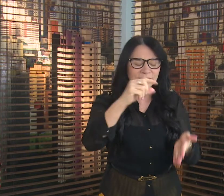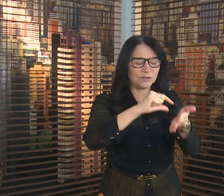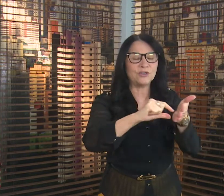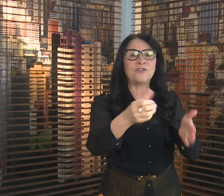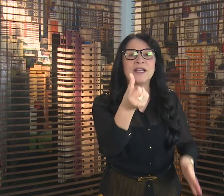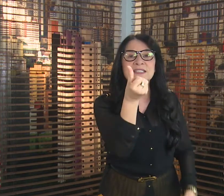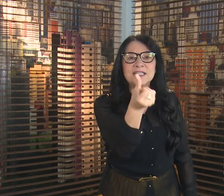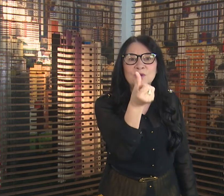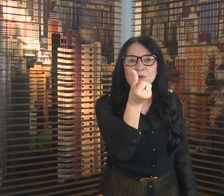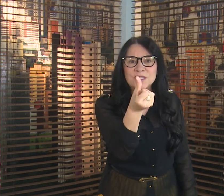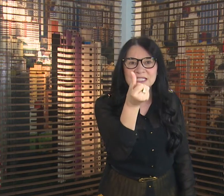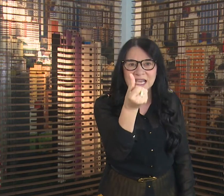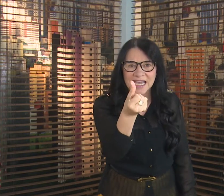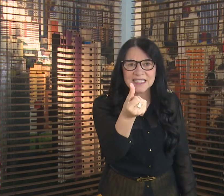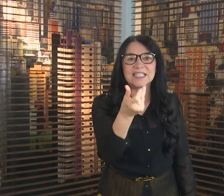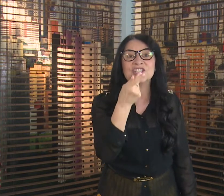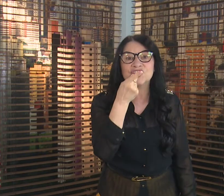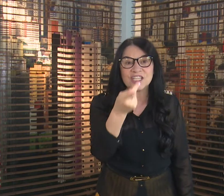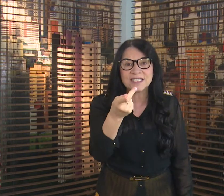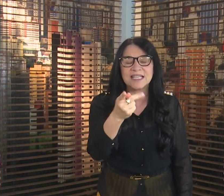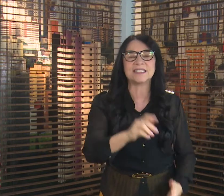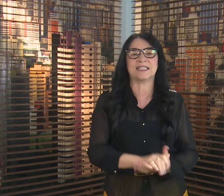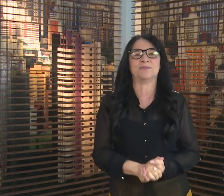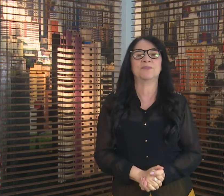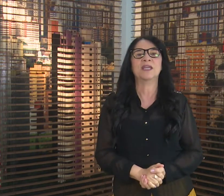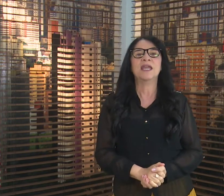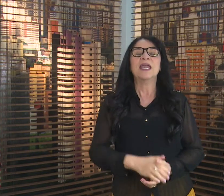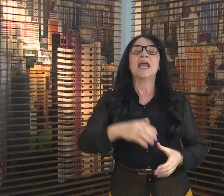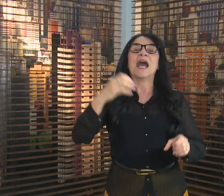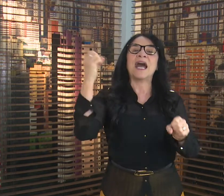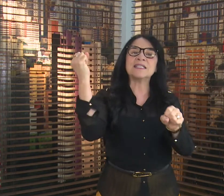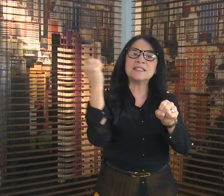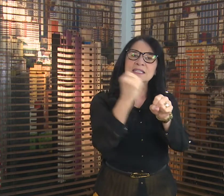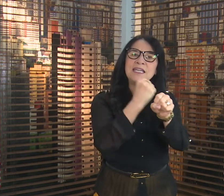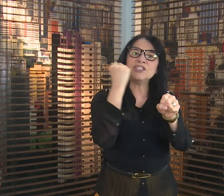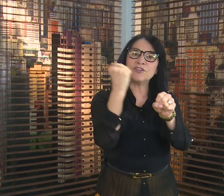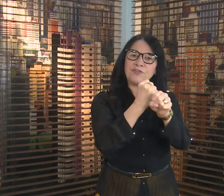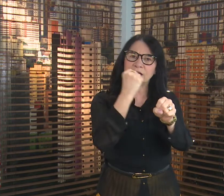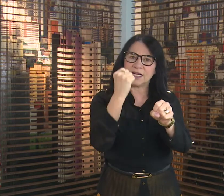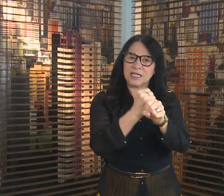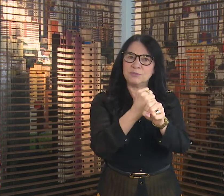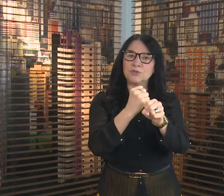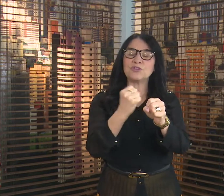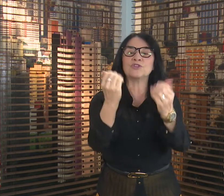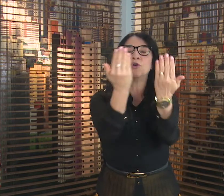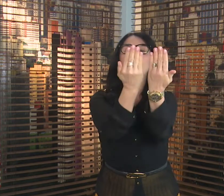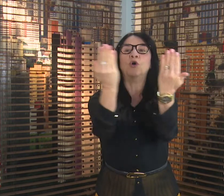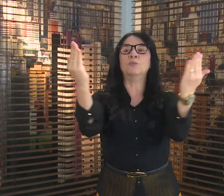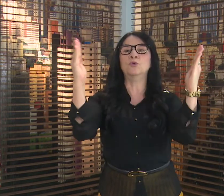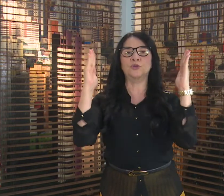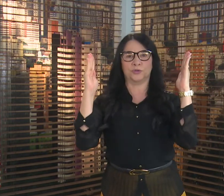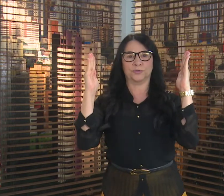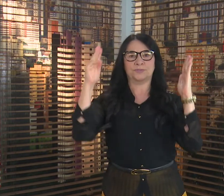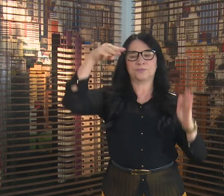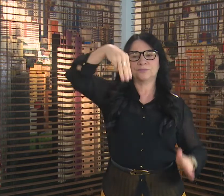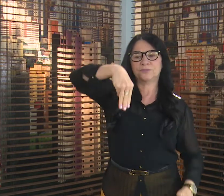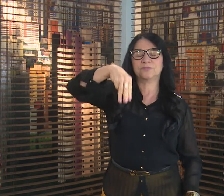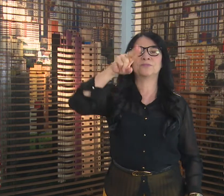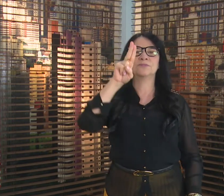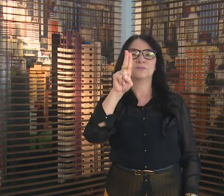e no versículo 6, que diz assim: assim edificamos o muro,